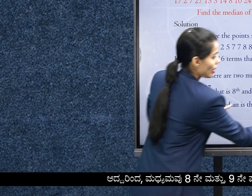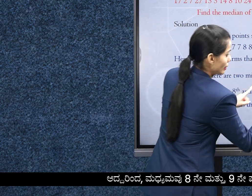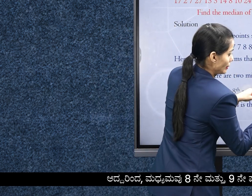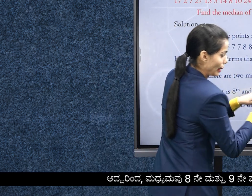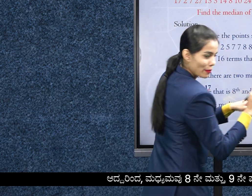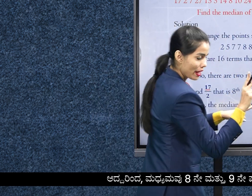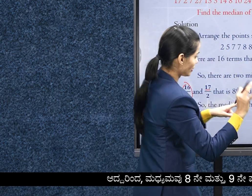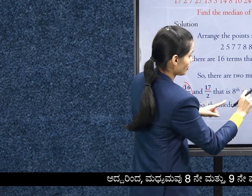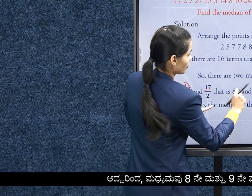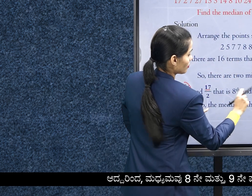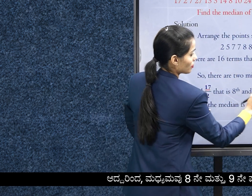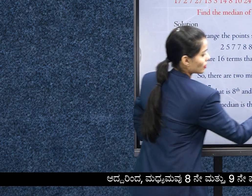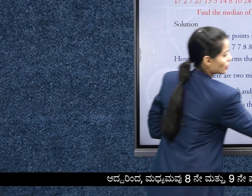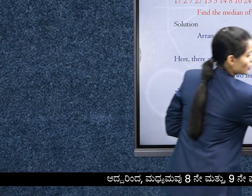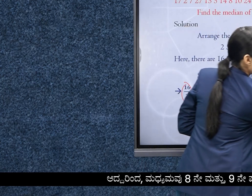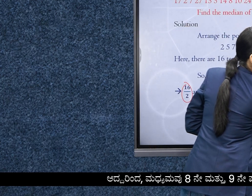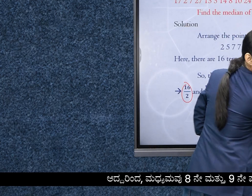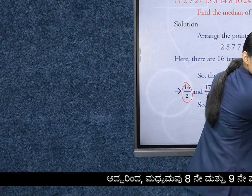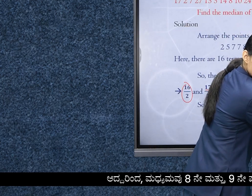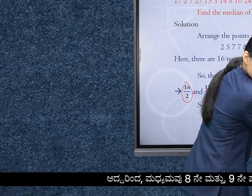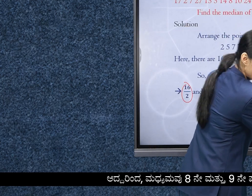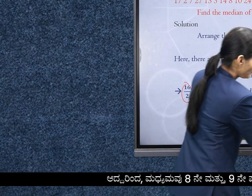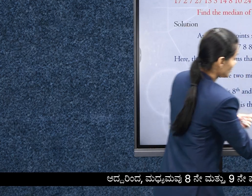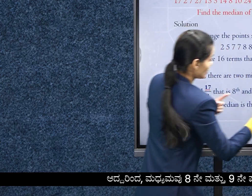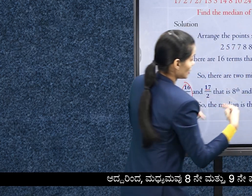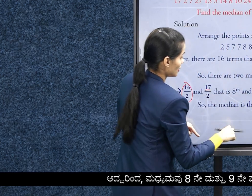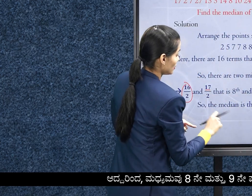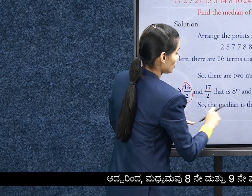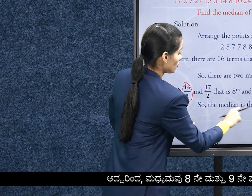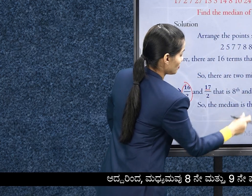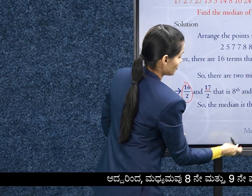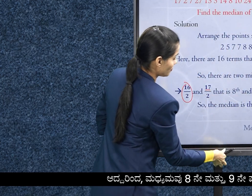ಆದ್ರಿಂದ ಮಧ್ಯಮವು 8ನೇ ಮತ್ತು 9ನೇ ಪದದ ಮೌಲ್ಯಗಳ ಸರಾಸರಿಯಾಗಿದೆ.